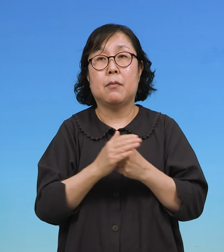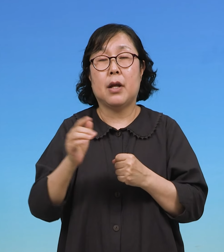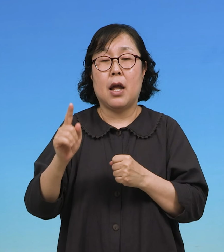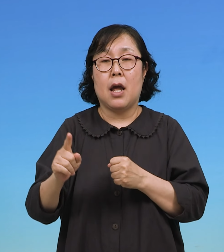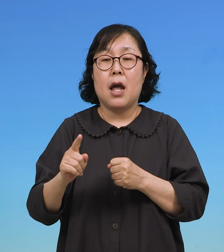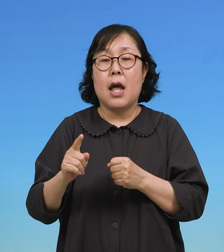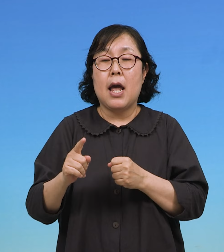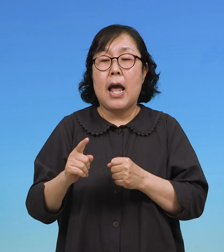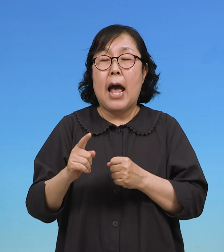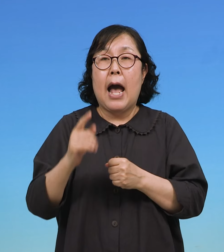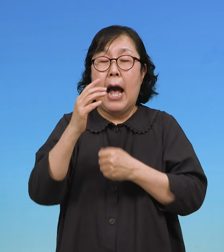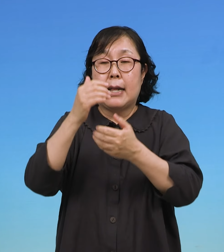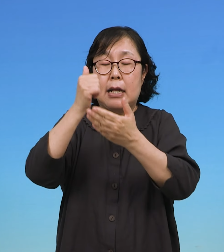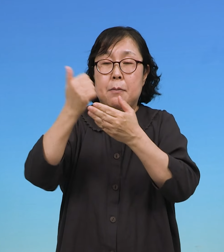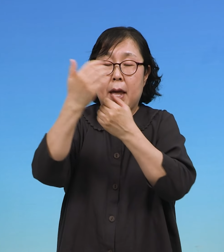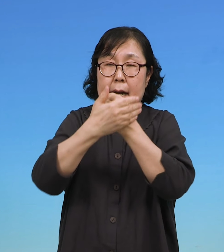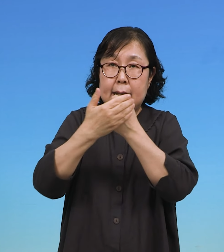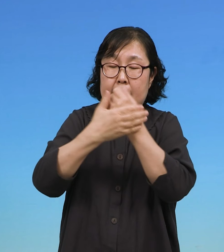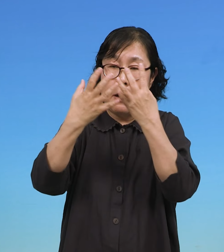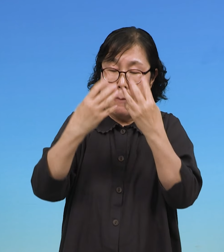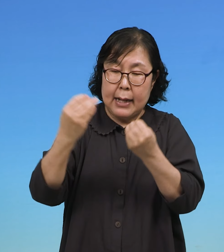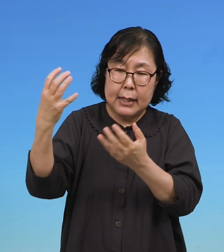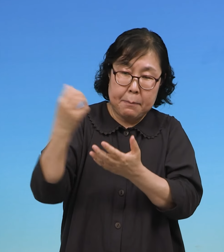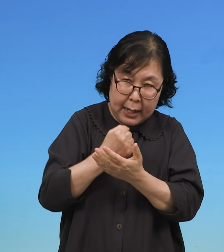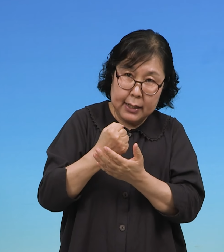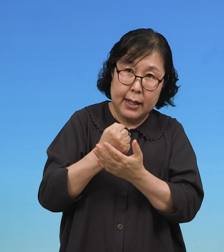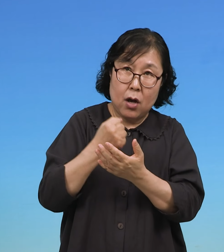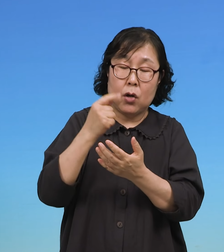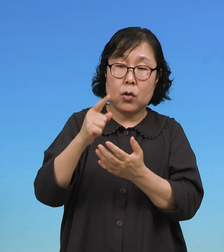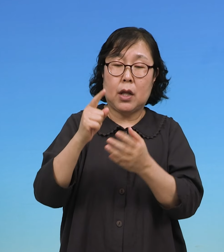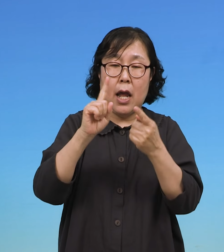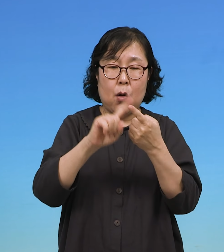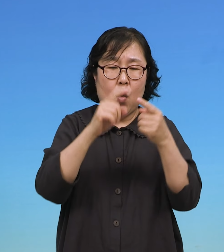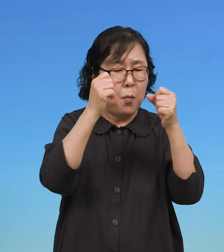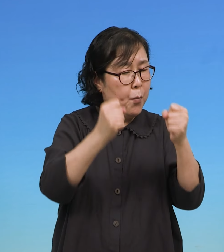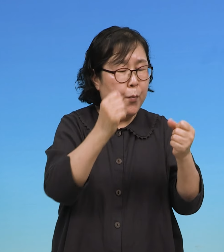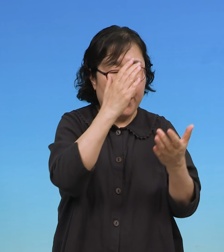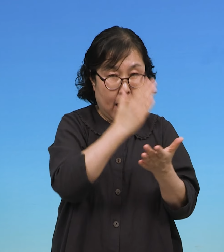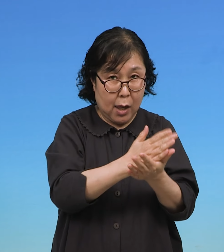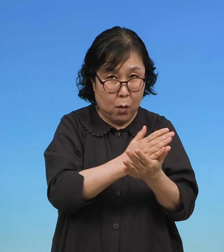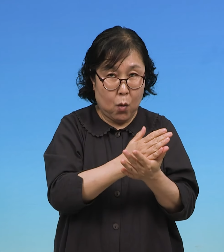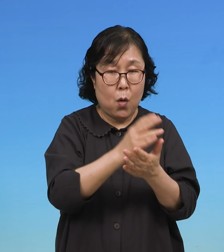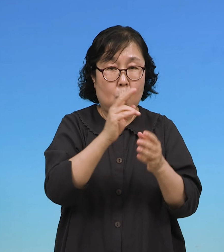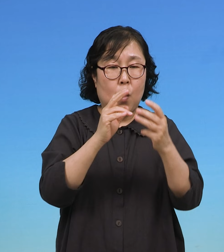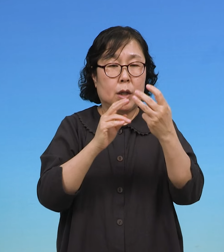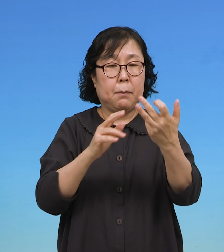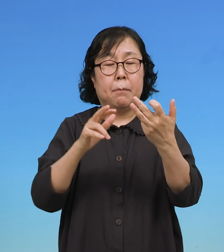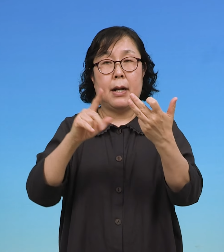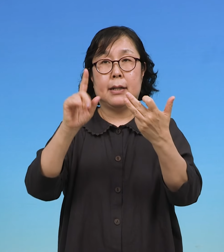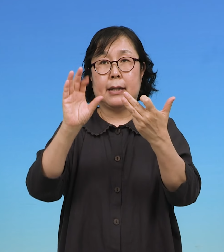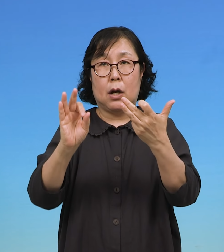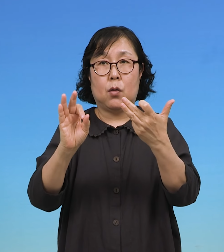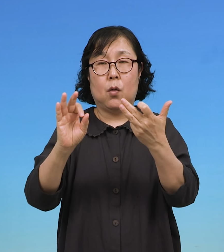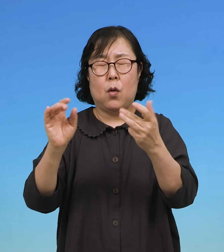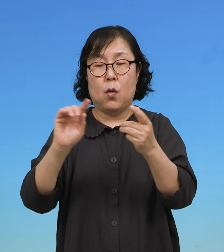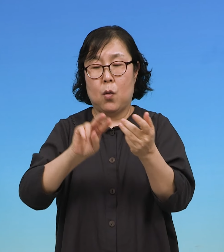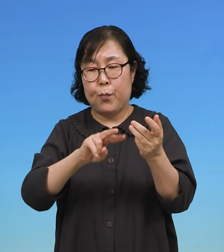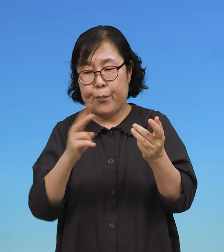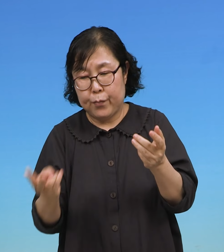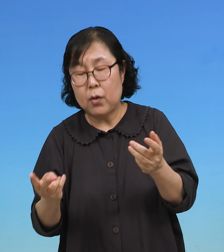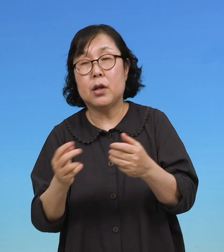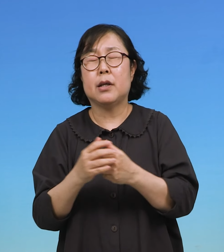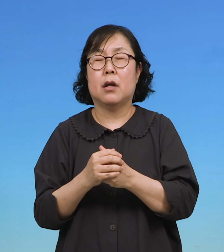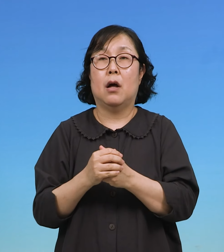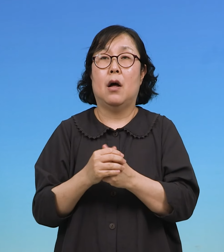그리고 거기만 머물러 계시지 말고 18장으로 건너오셔서, 여러분 아까 그 어느 작가가 말한 것처럼